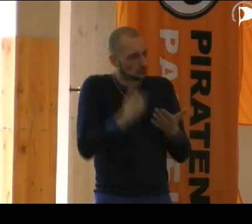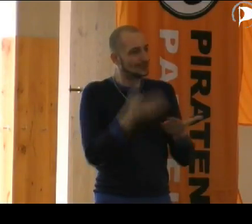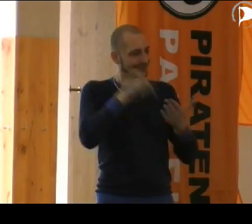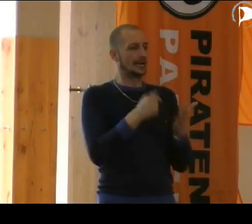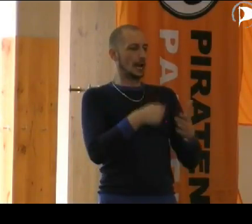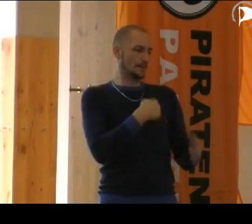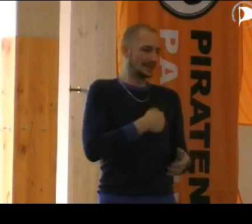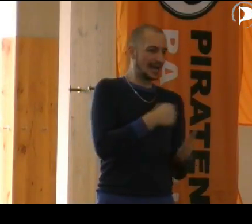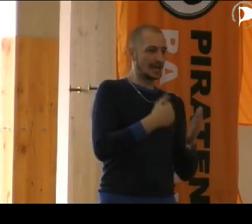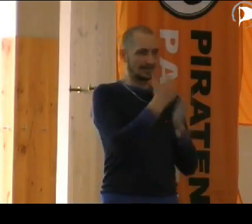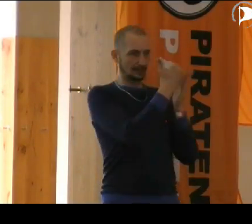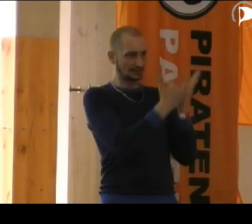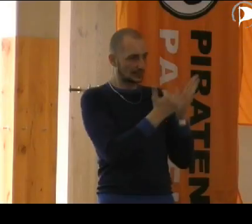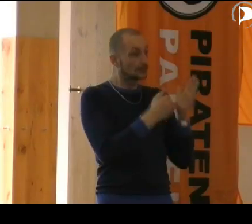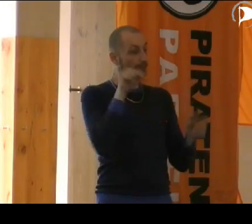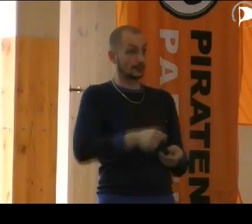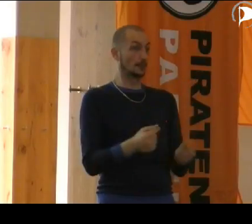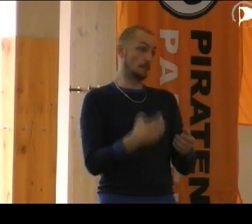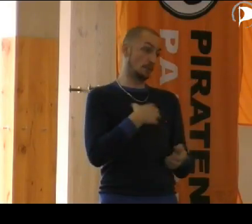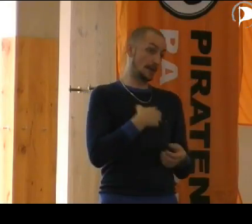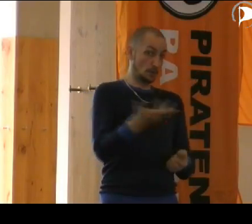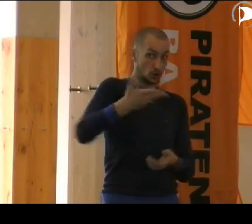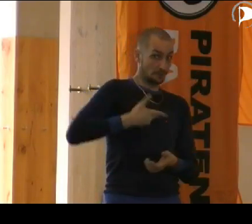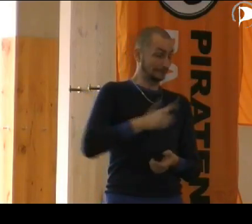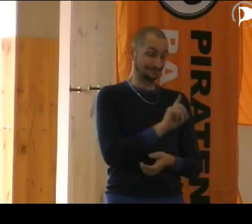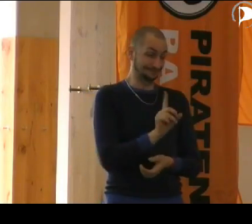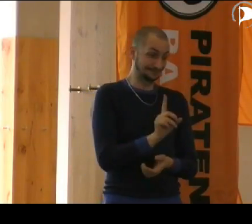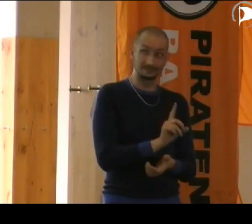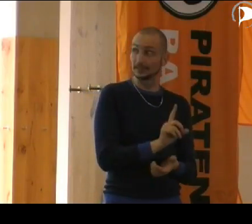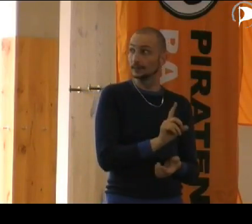gegeben so der nasa